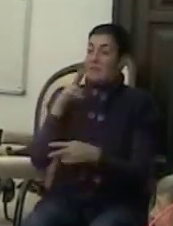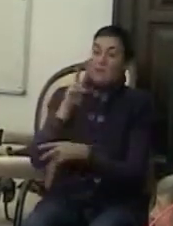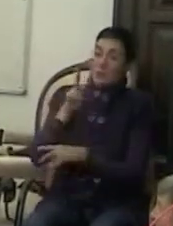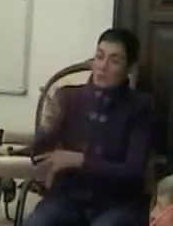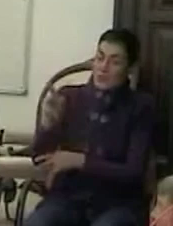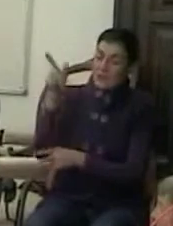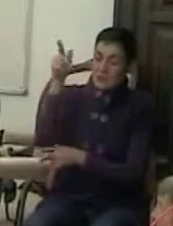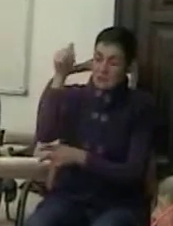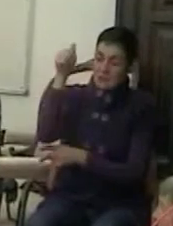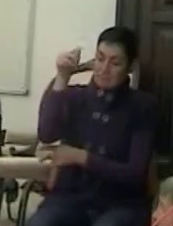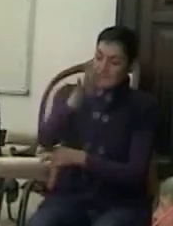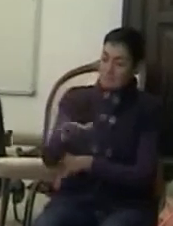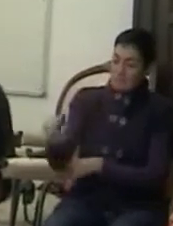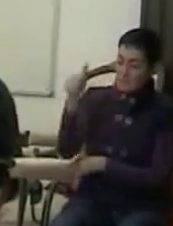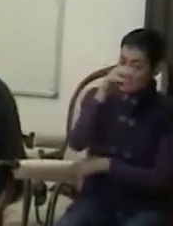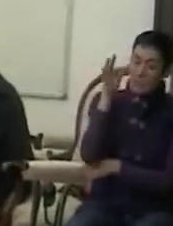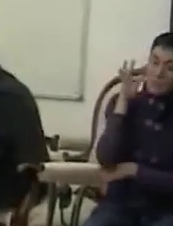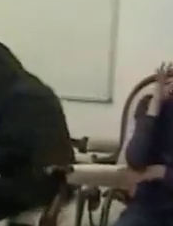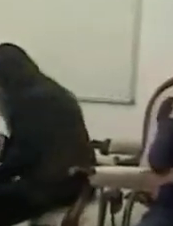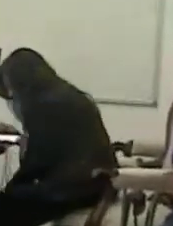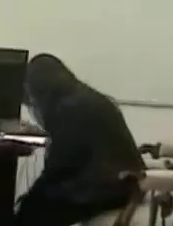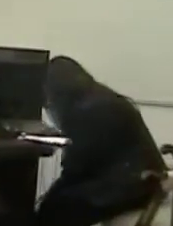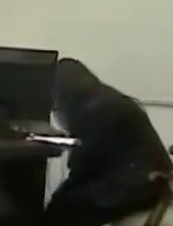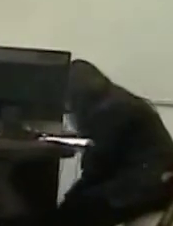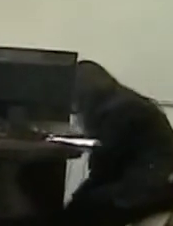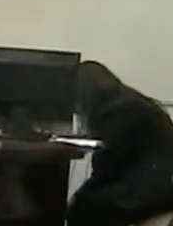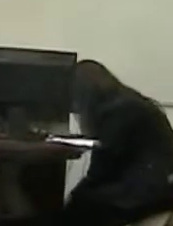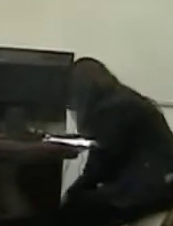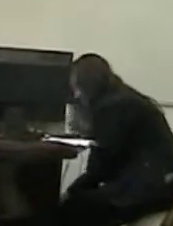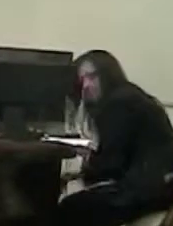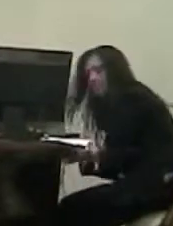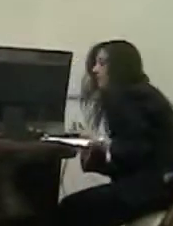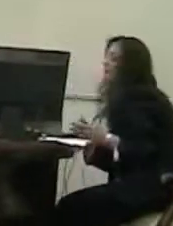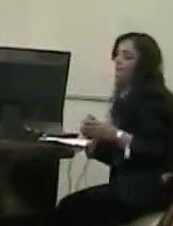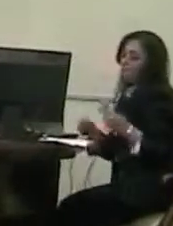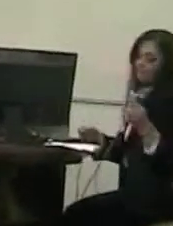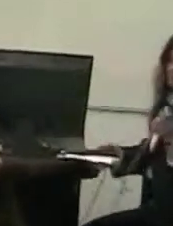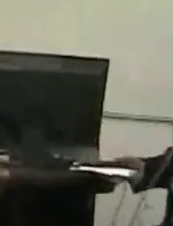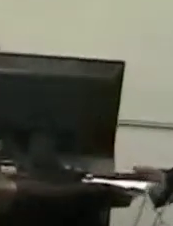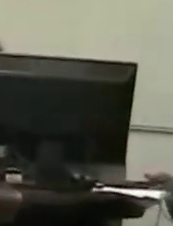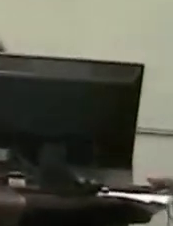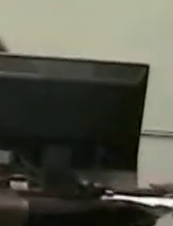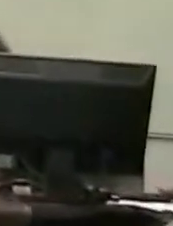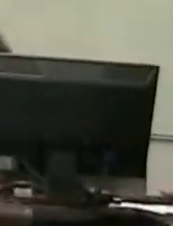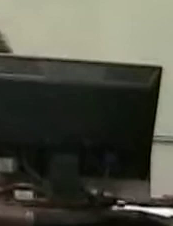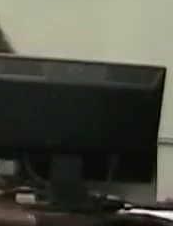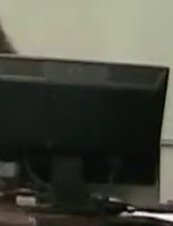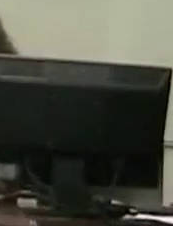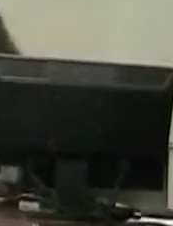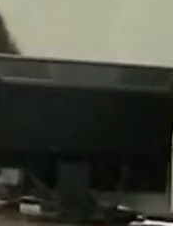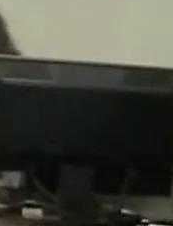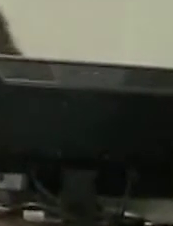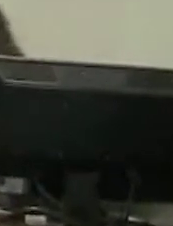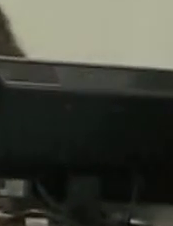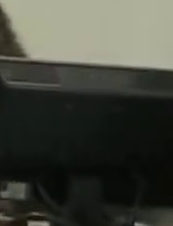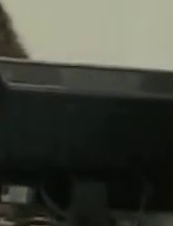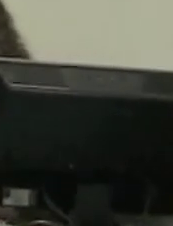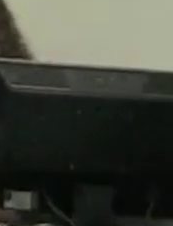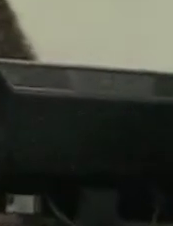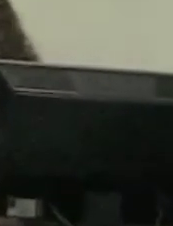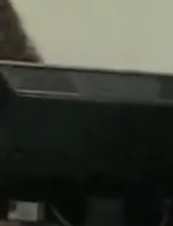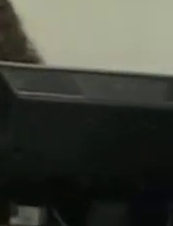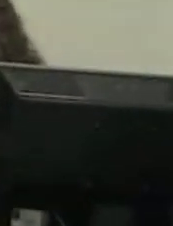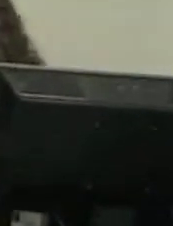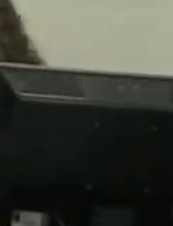niños y una niña corriendo por el desierto sin apenas nada. Que cuando vienen a España o vienen a Granada, vienen a tu